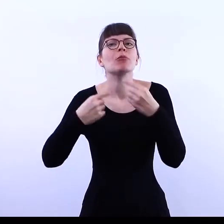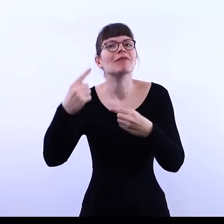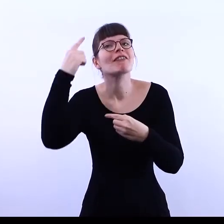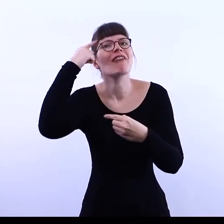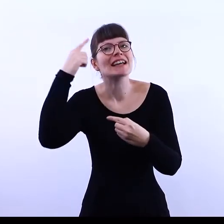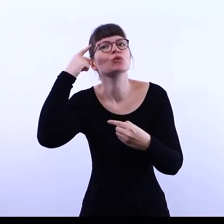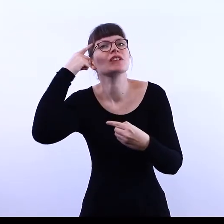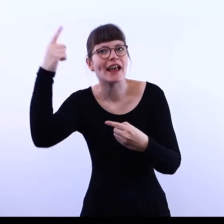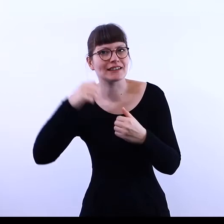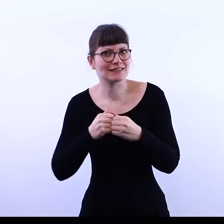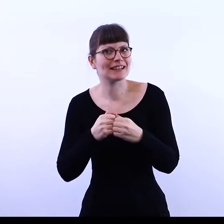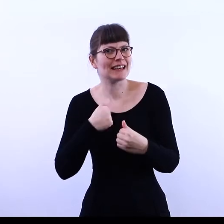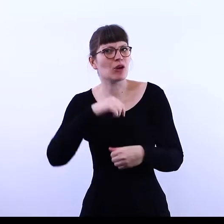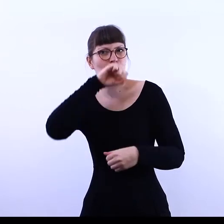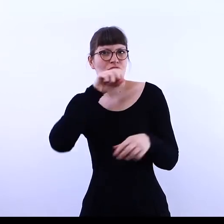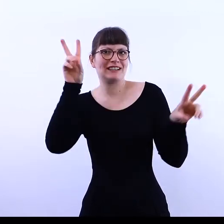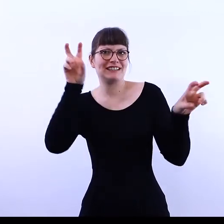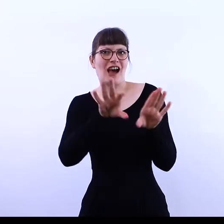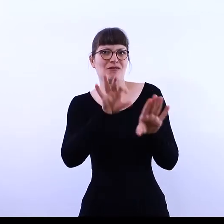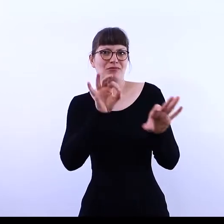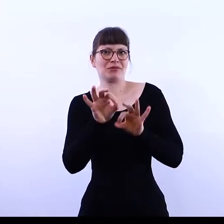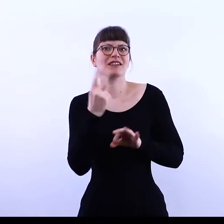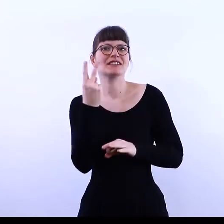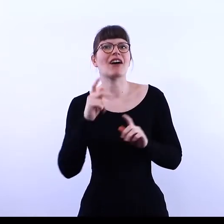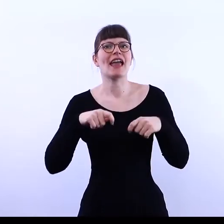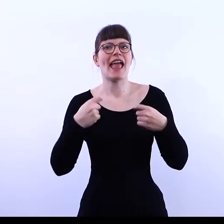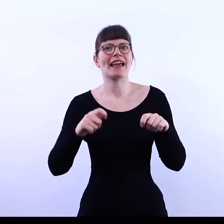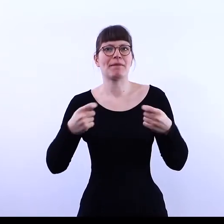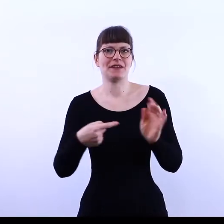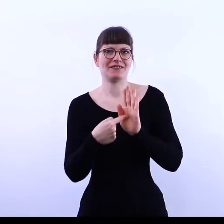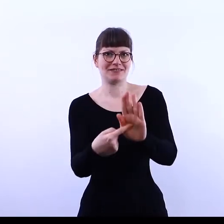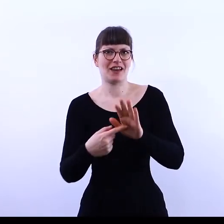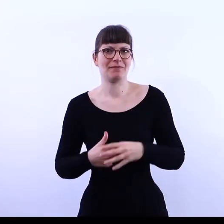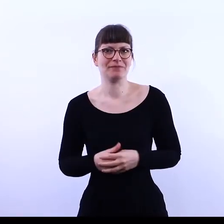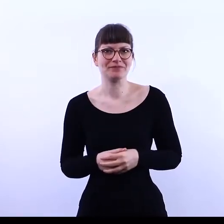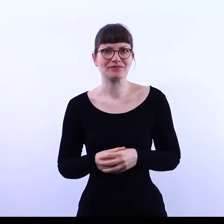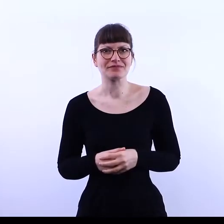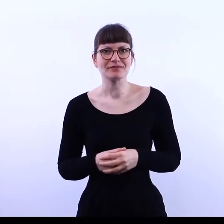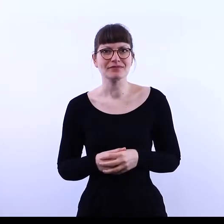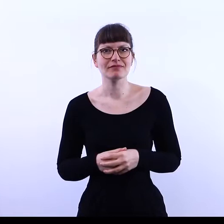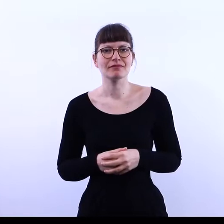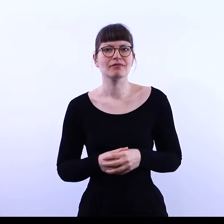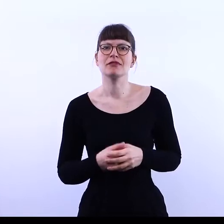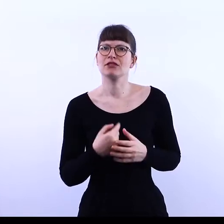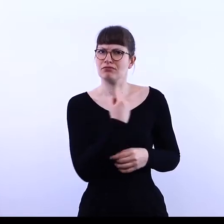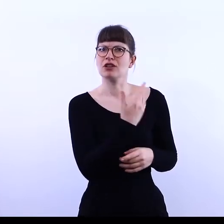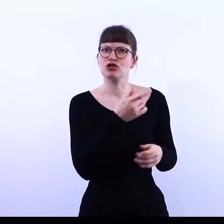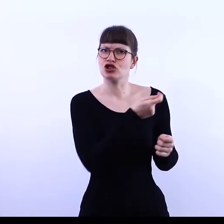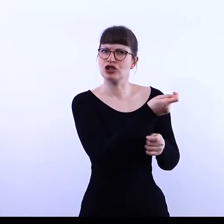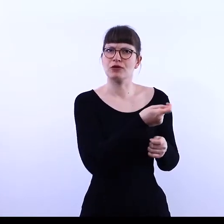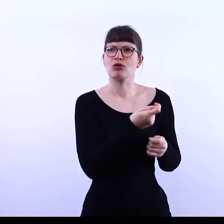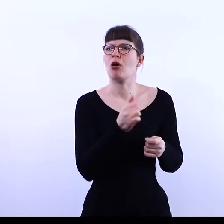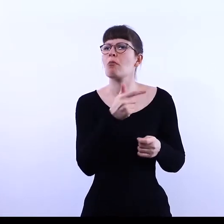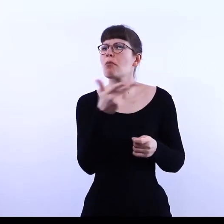ich gern und möchte kurz zwei Ergebnisse daraus auch referenzieren. Die haben quasi einige tausend Deutsche am